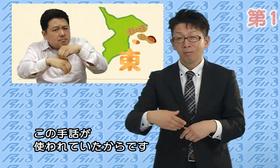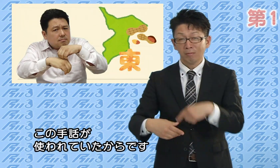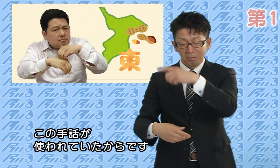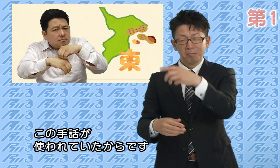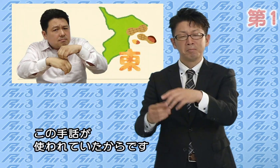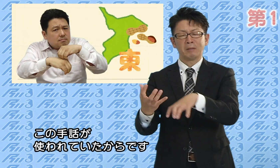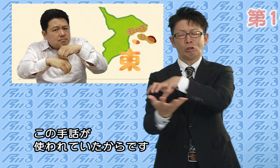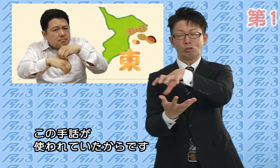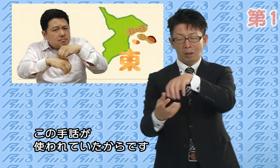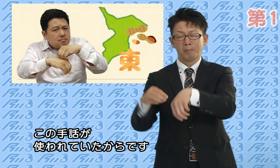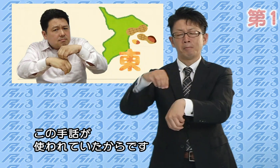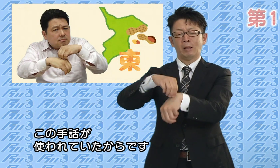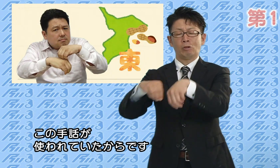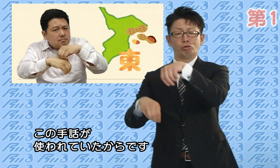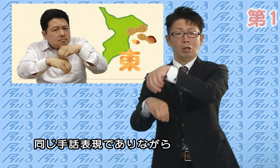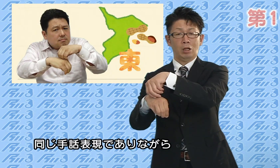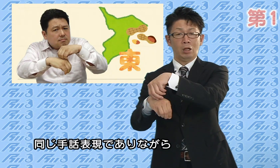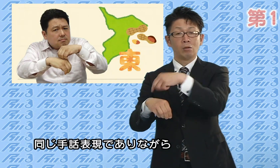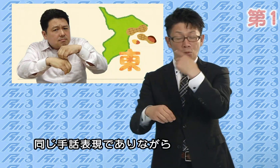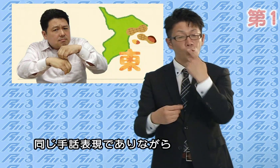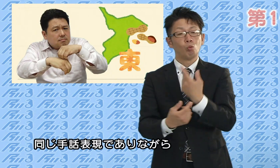使われていたからです。